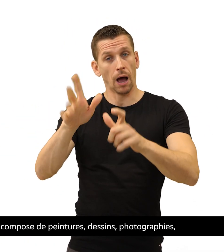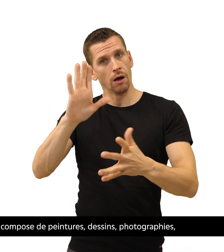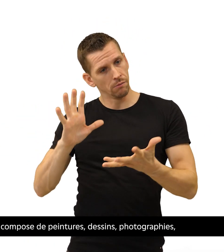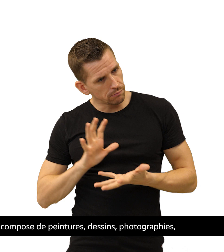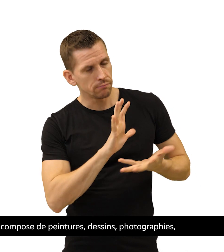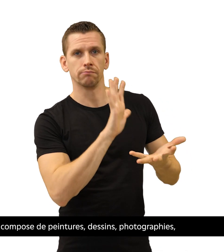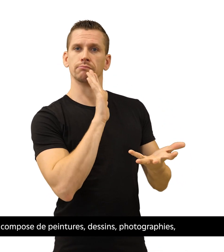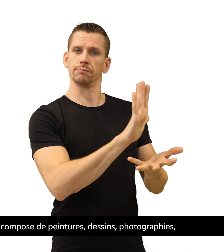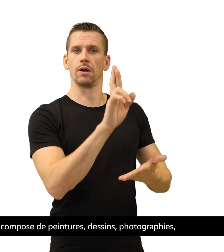Cette collection publique